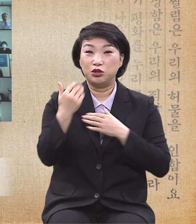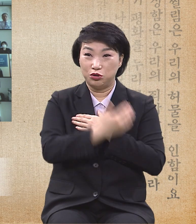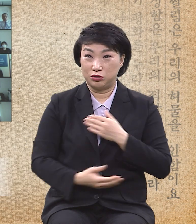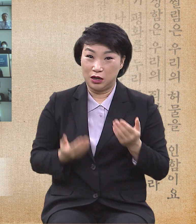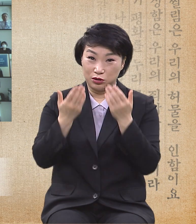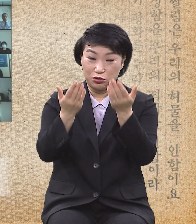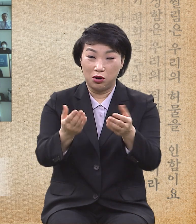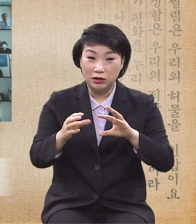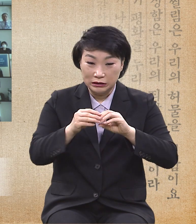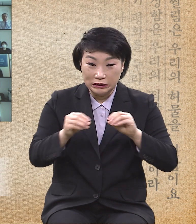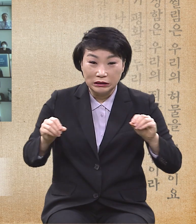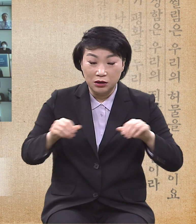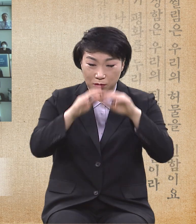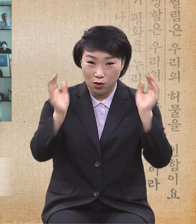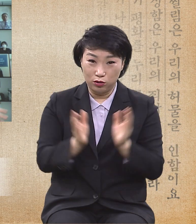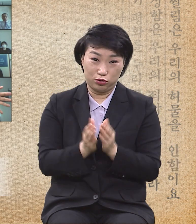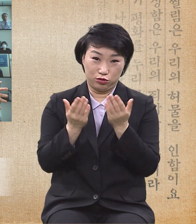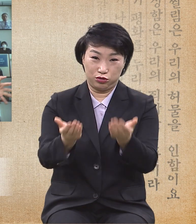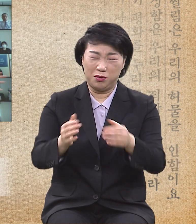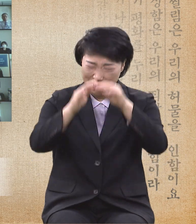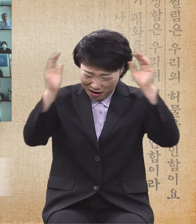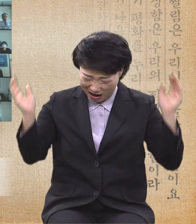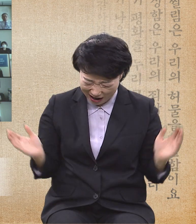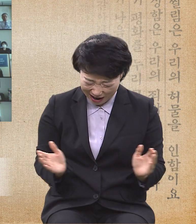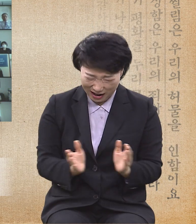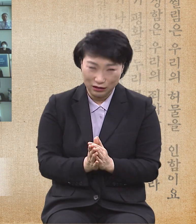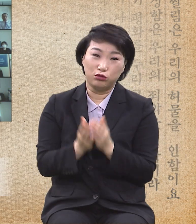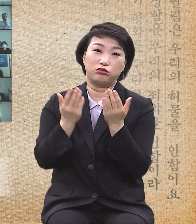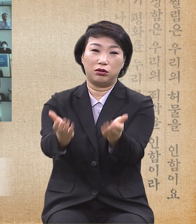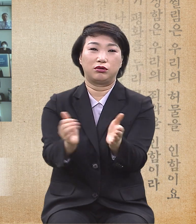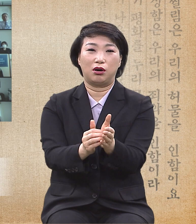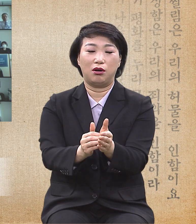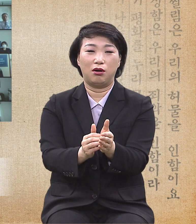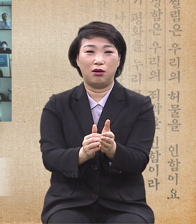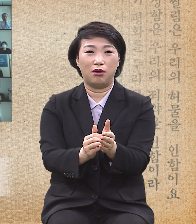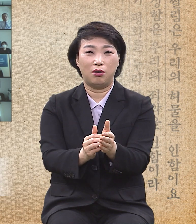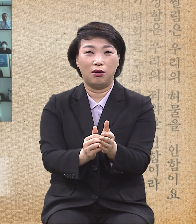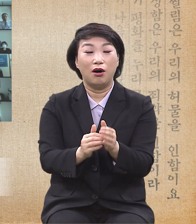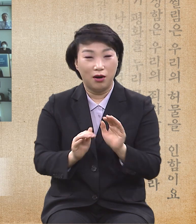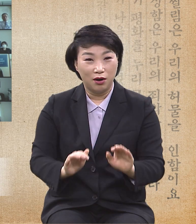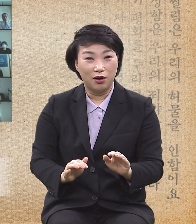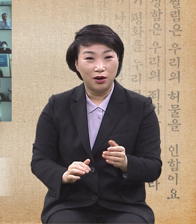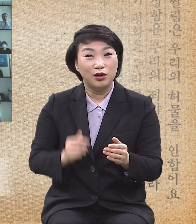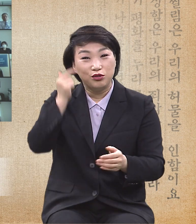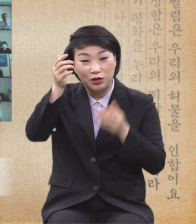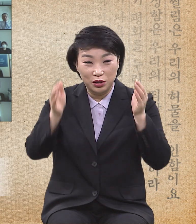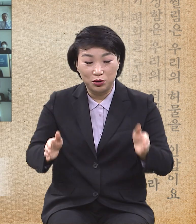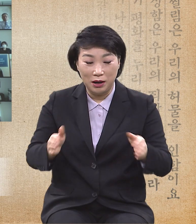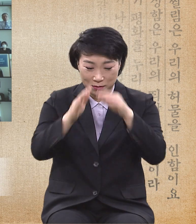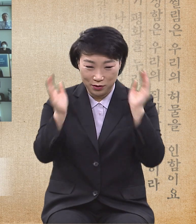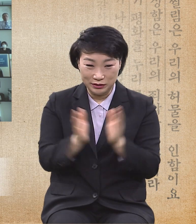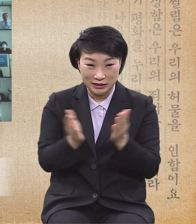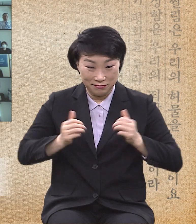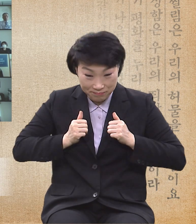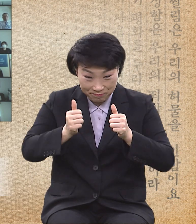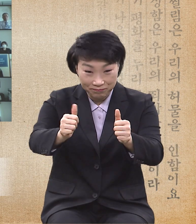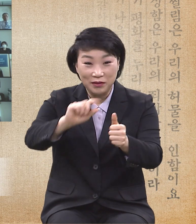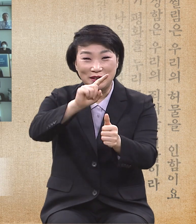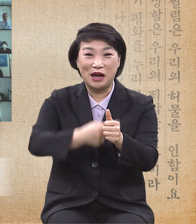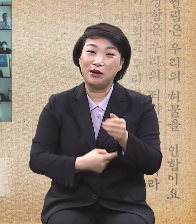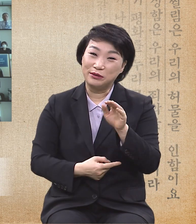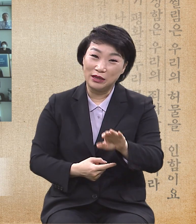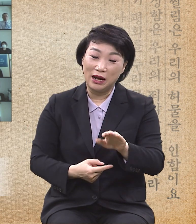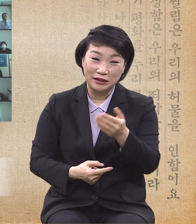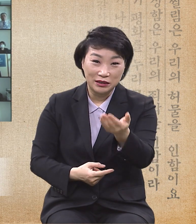주고 흙덩어리도 주고 다 줬어. 너는 세세 동안 내 모든 일을 힘써서 하면